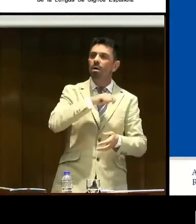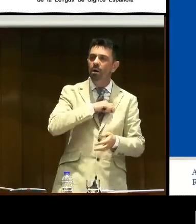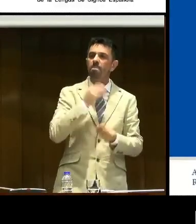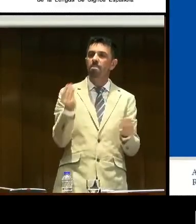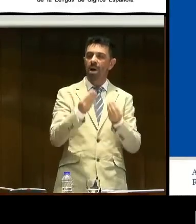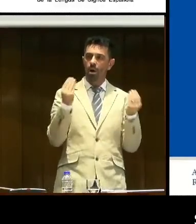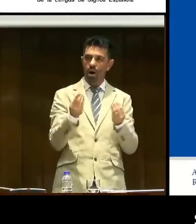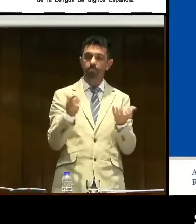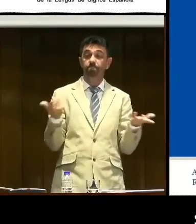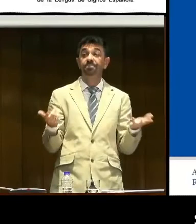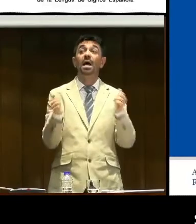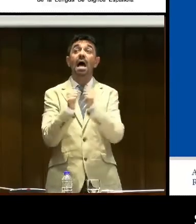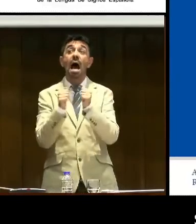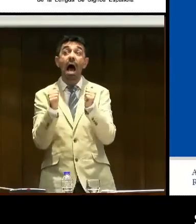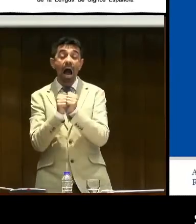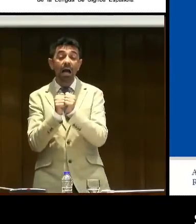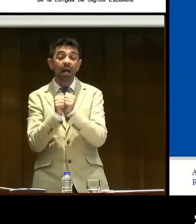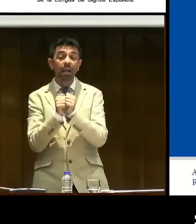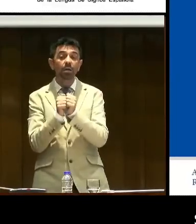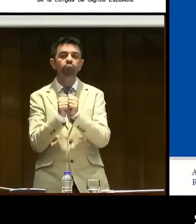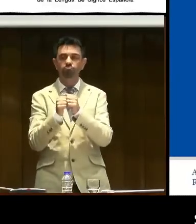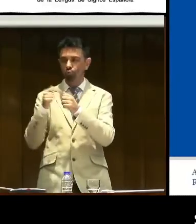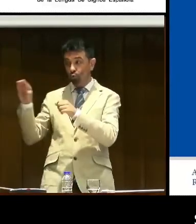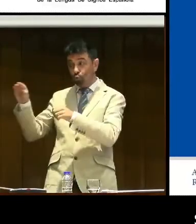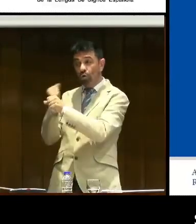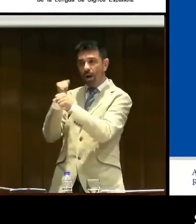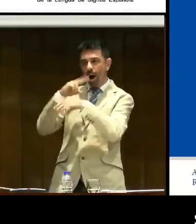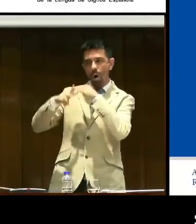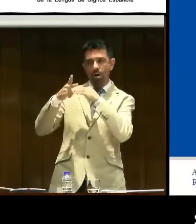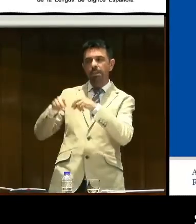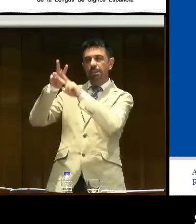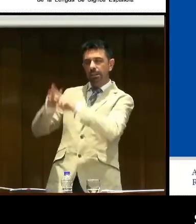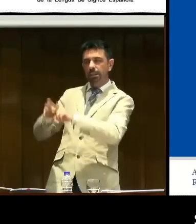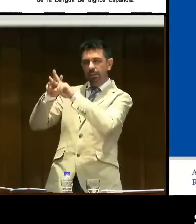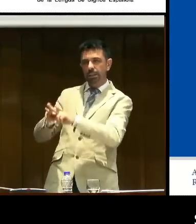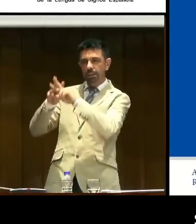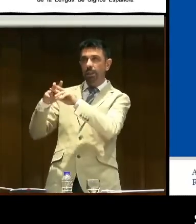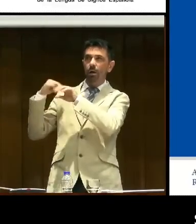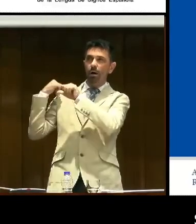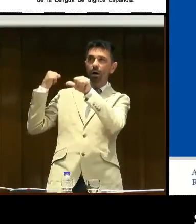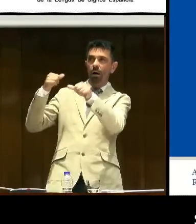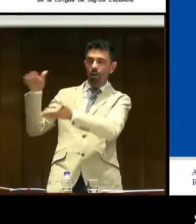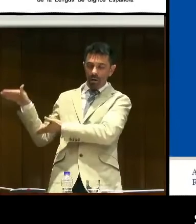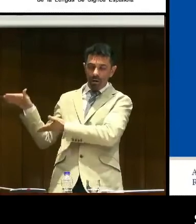Ángel revisó y trajo al presente la novedad de las aportaciones de Hervás,